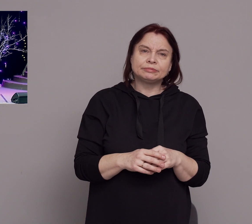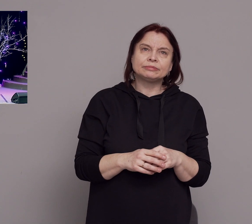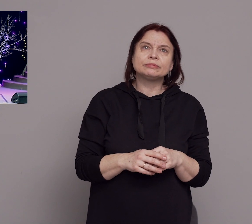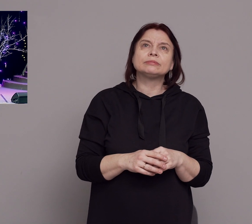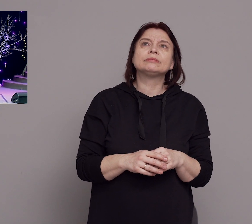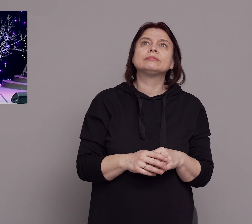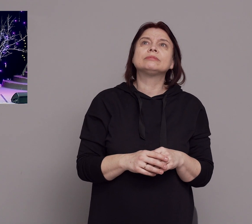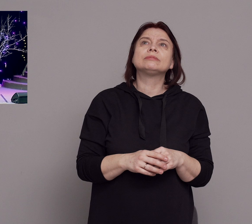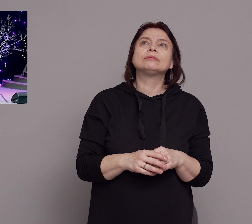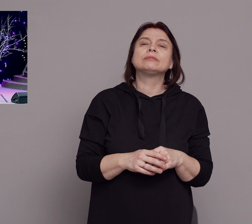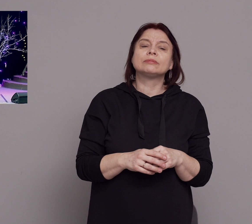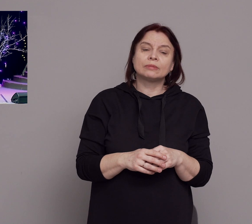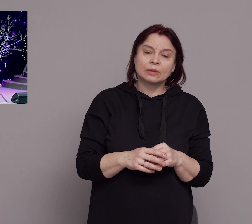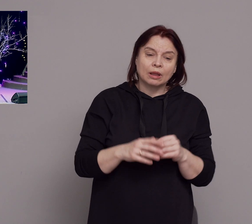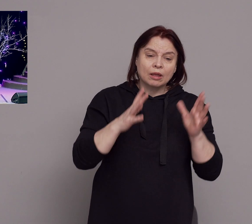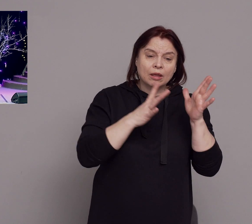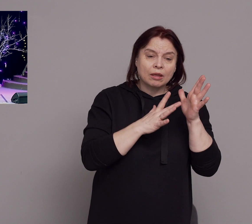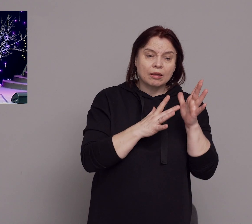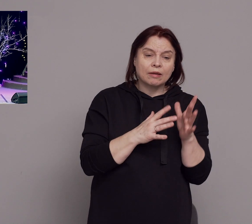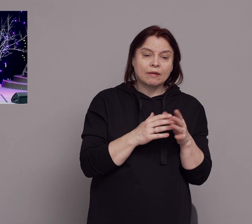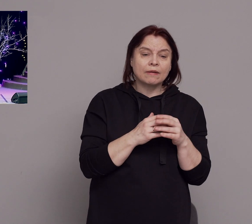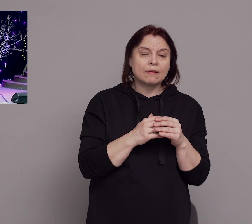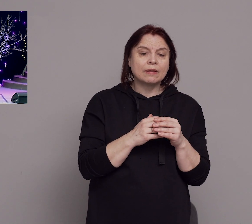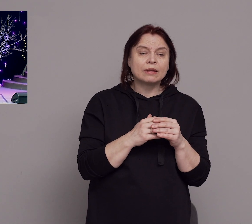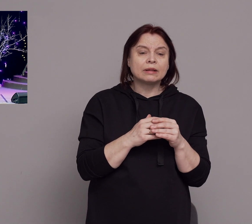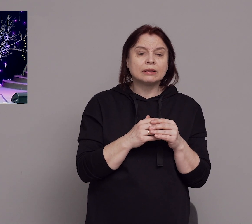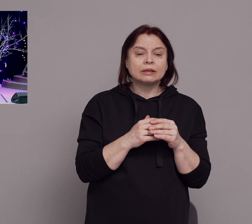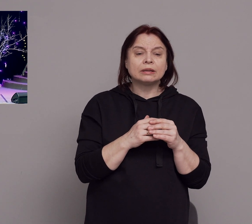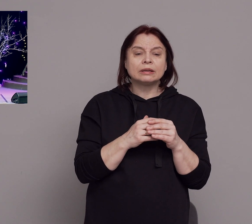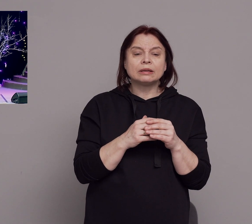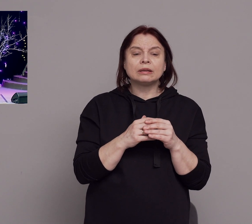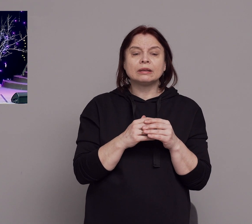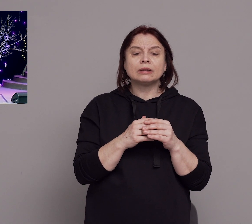«потому что он был равен Богу», это означает, что